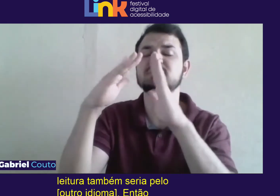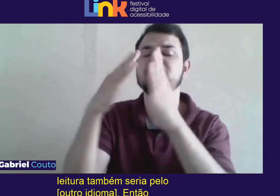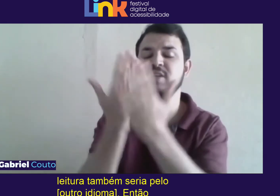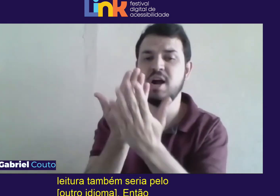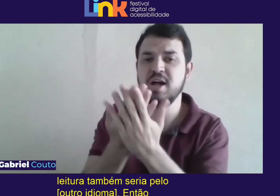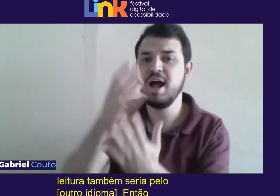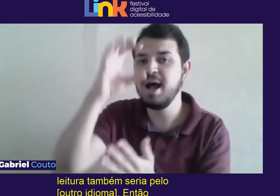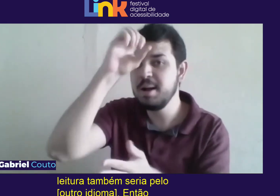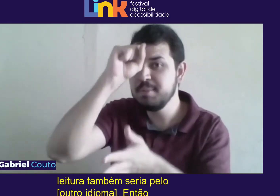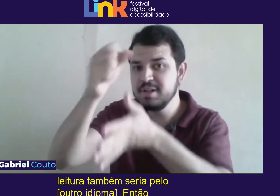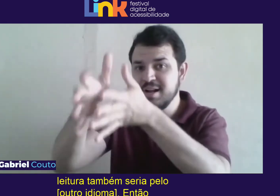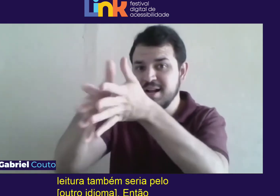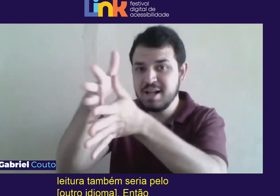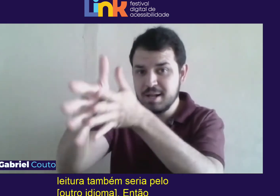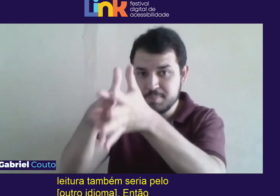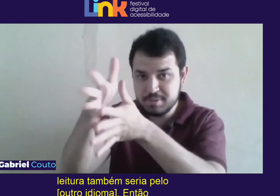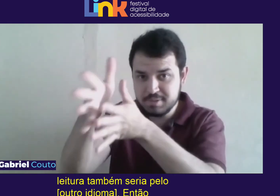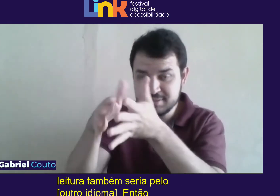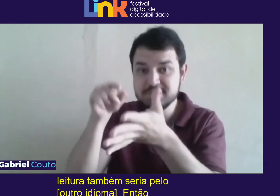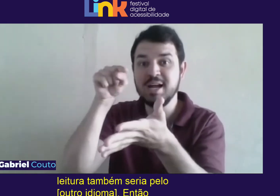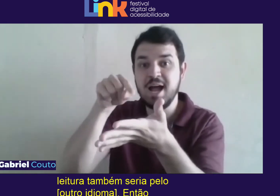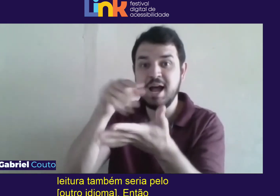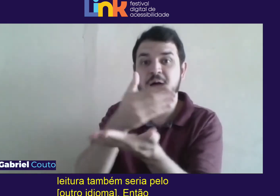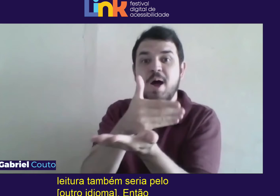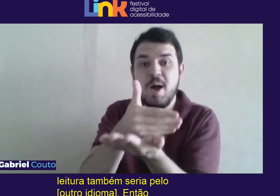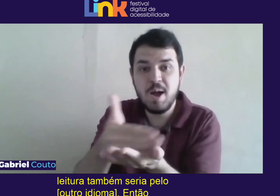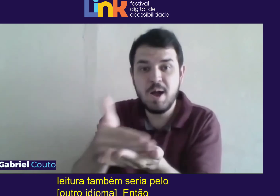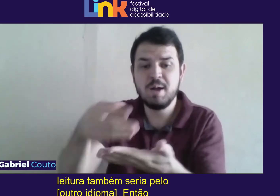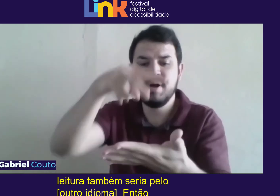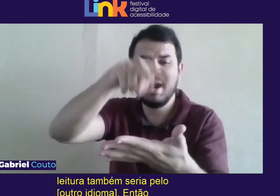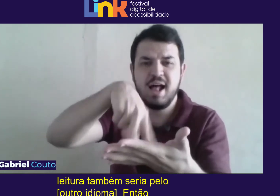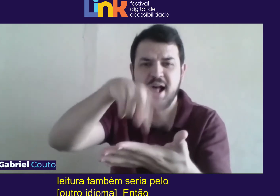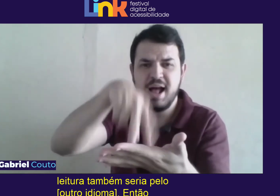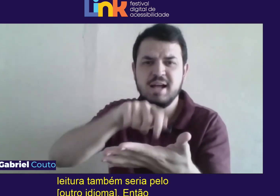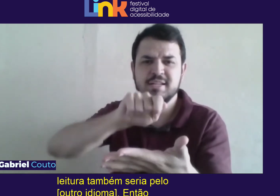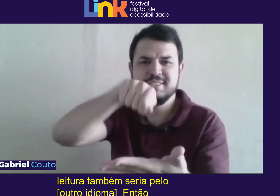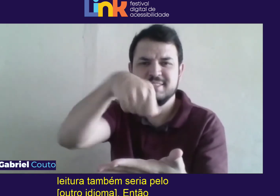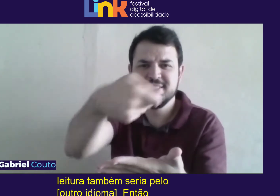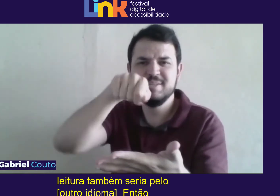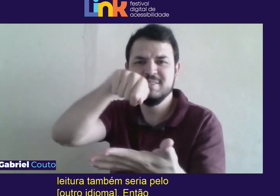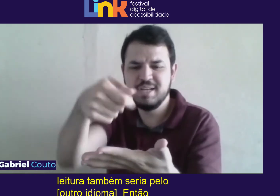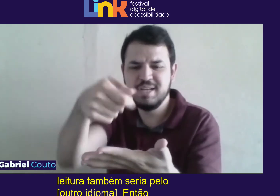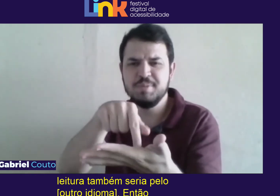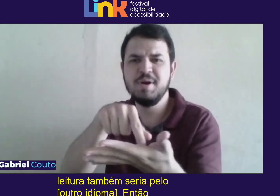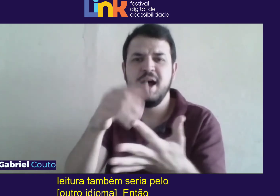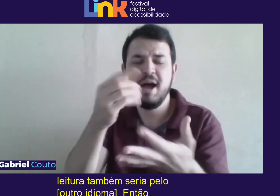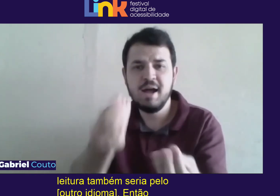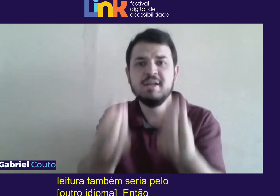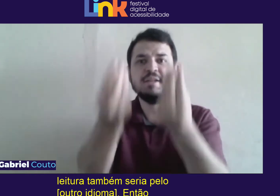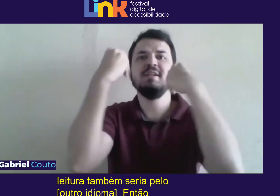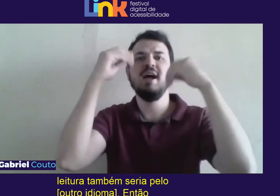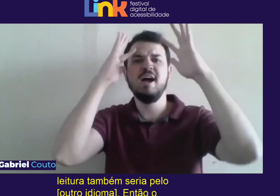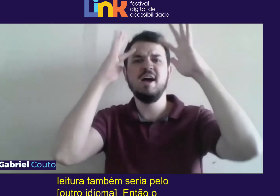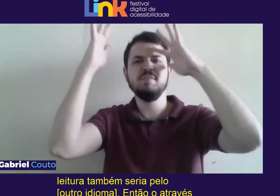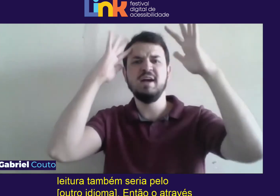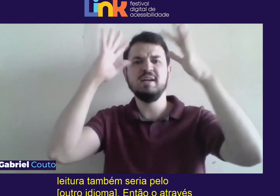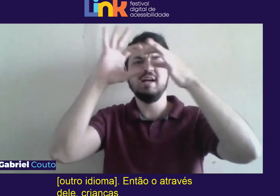através dele, as crianças que estão na escola, elas utilizando a Libras, elas conseguem identificar